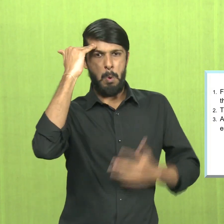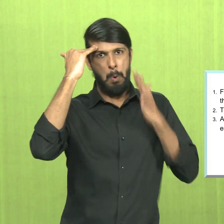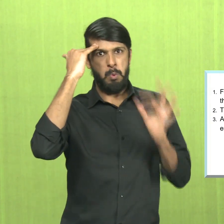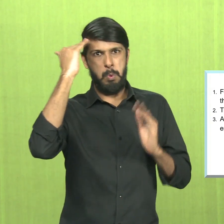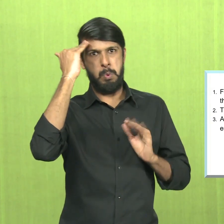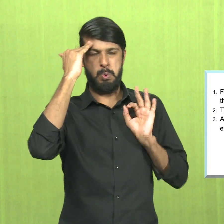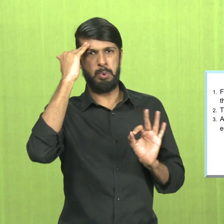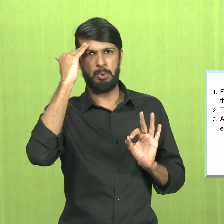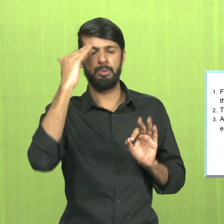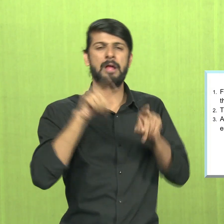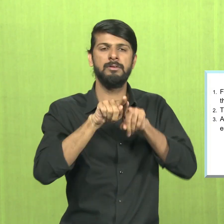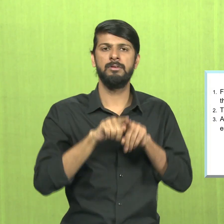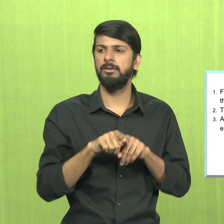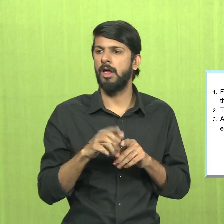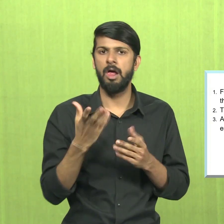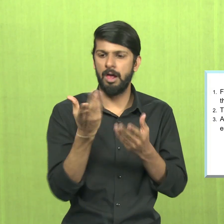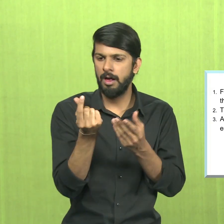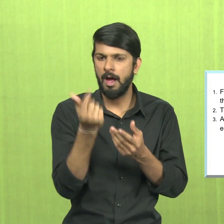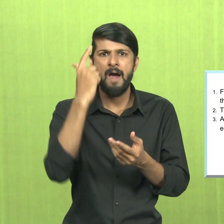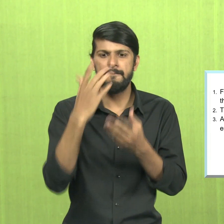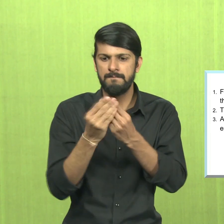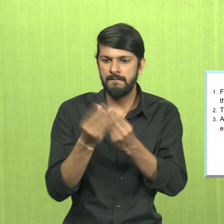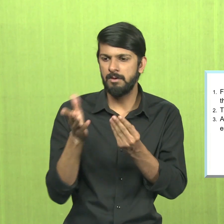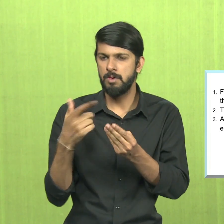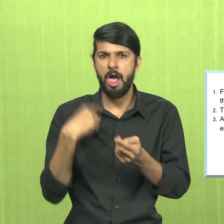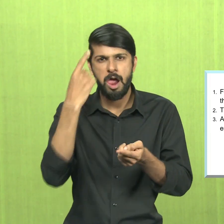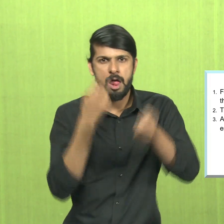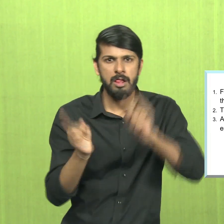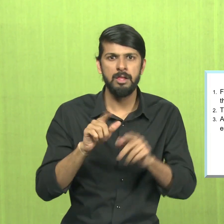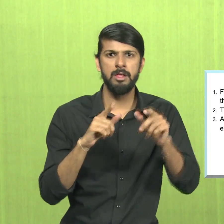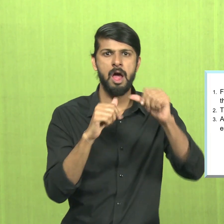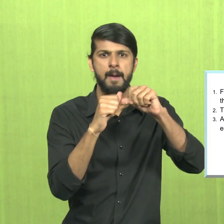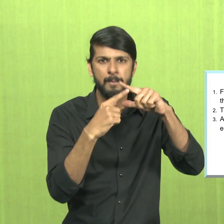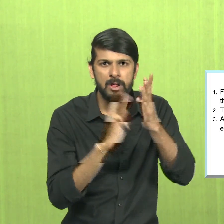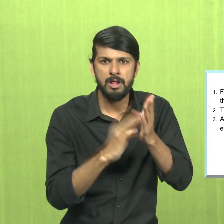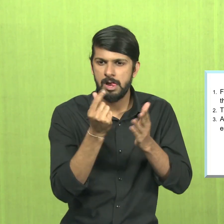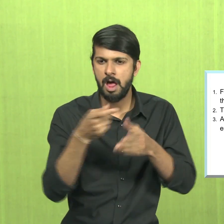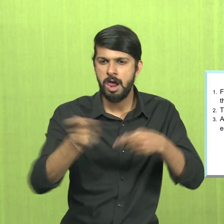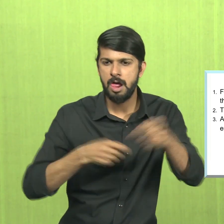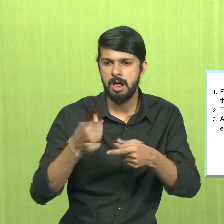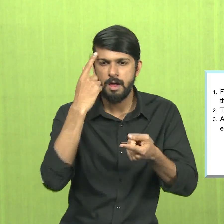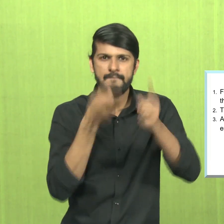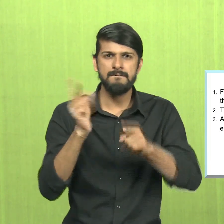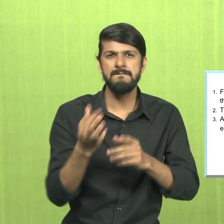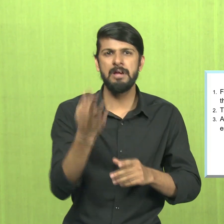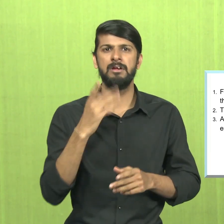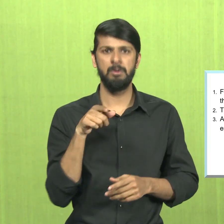राइट नॉलेज ओं में नॉलेज कुल वैरीयस टाइप्स मेरा लुट